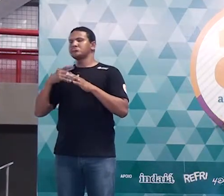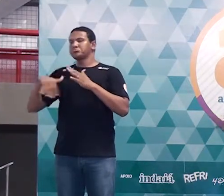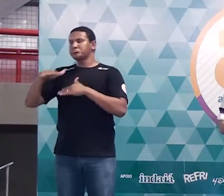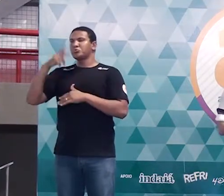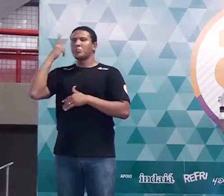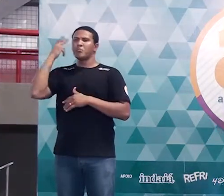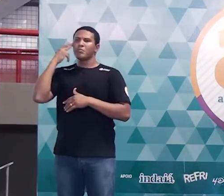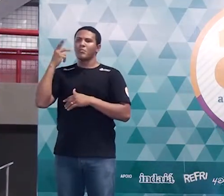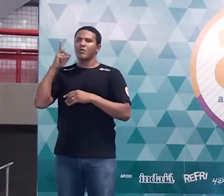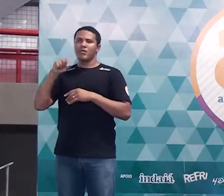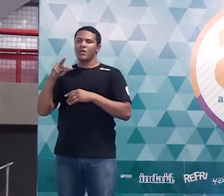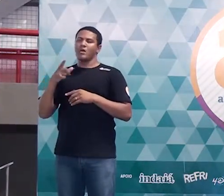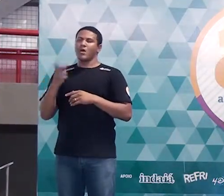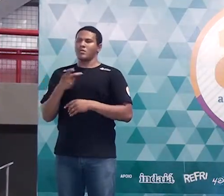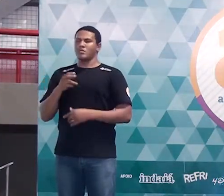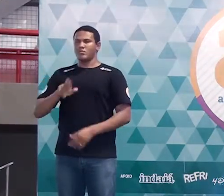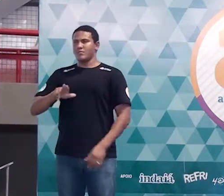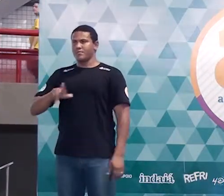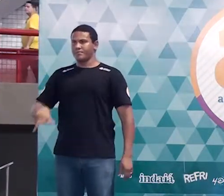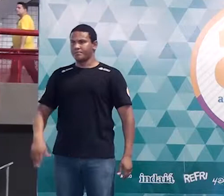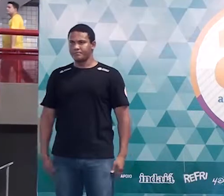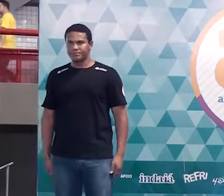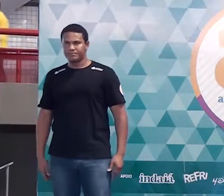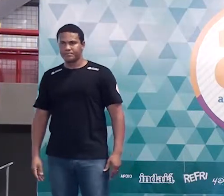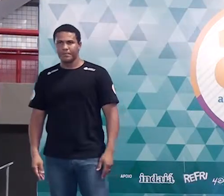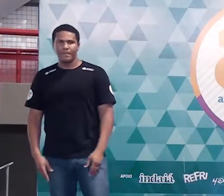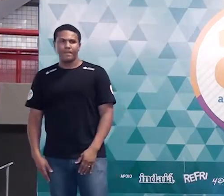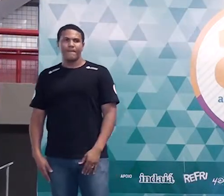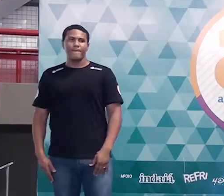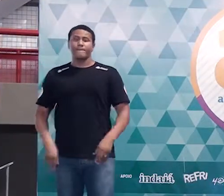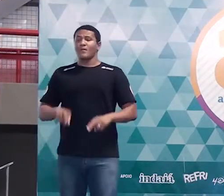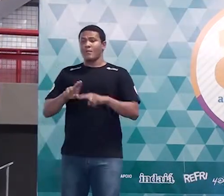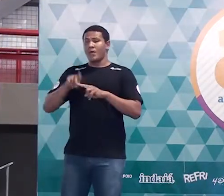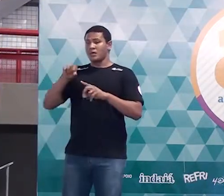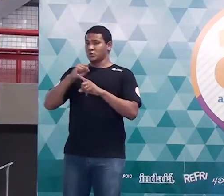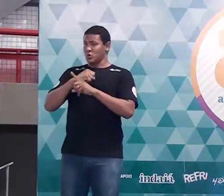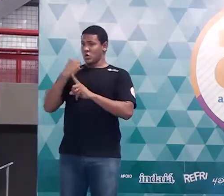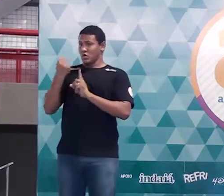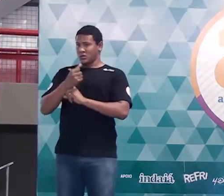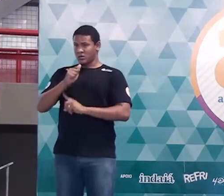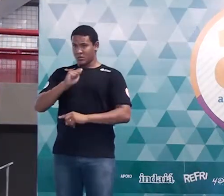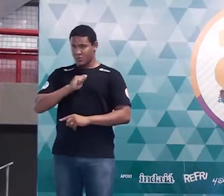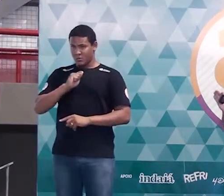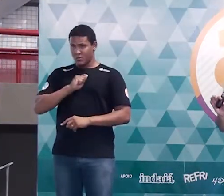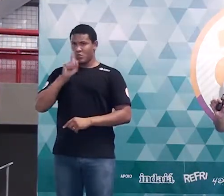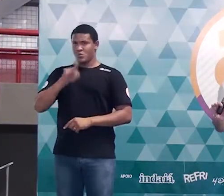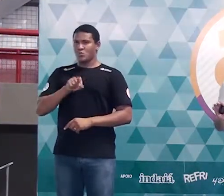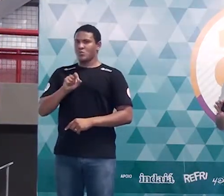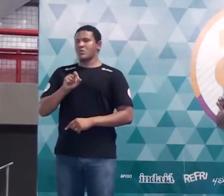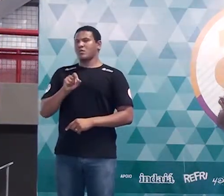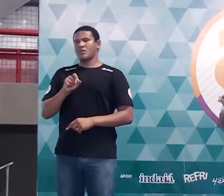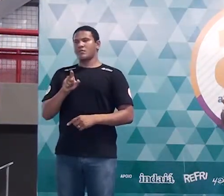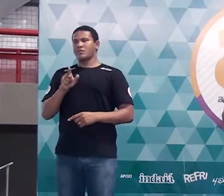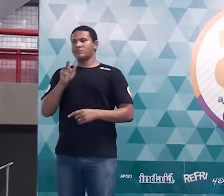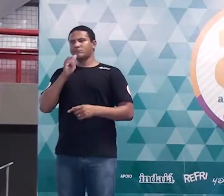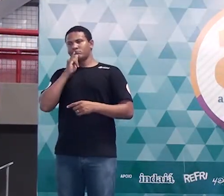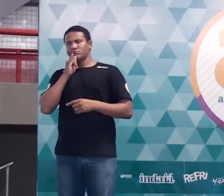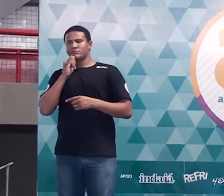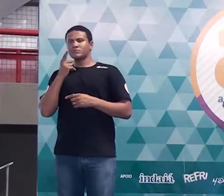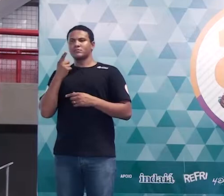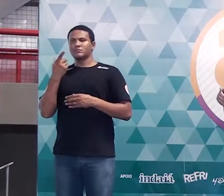consideradas erradas. Gente, do ponto de vista socioantropológico, o que é que justifica isso?